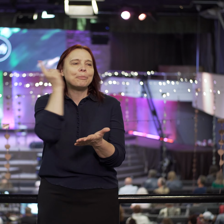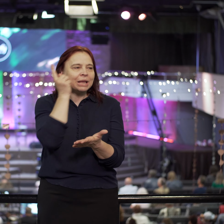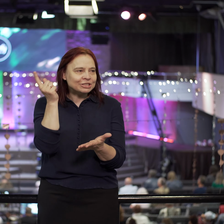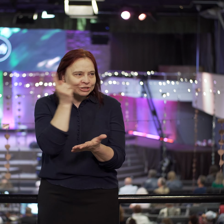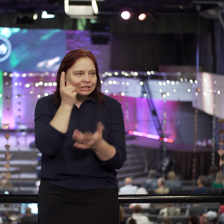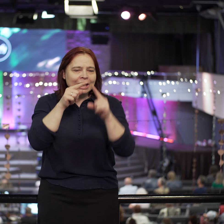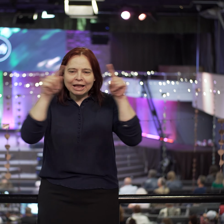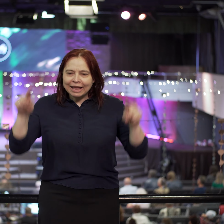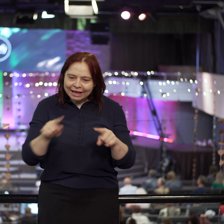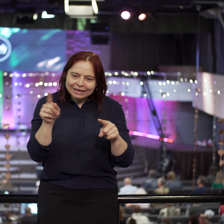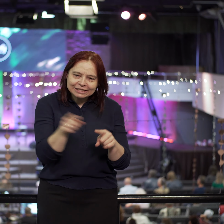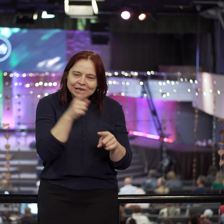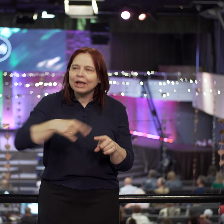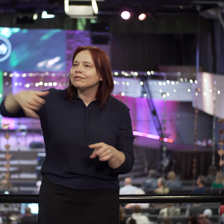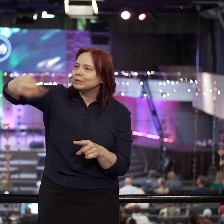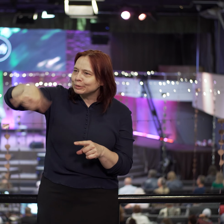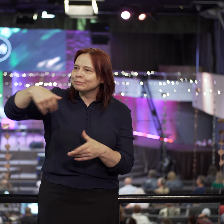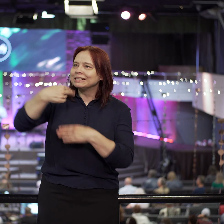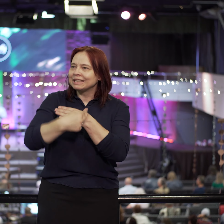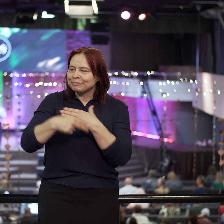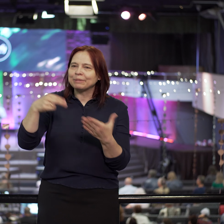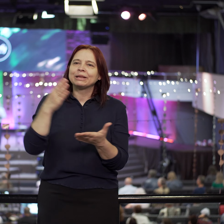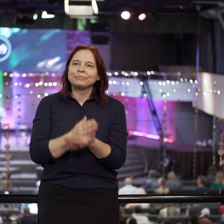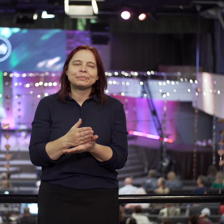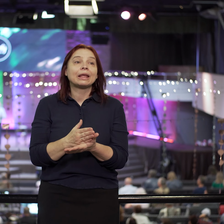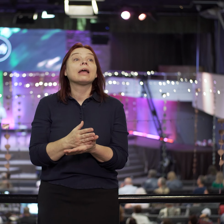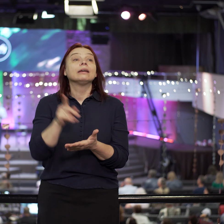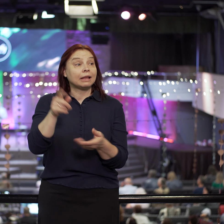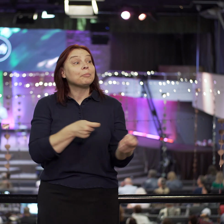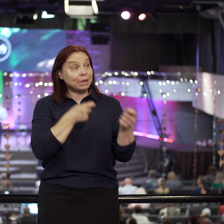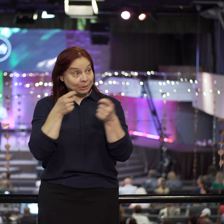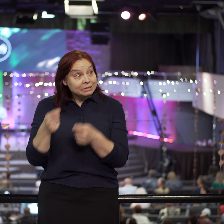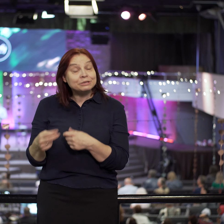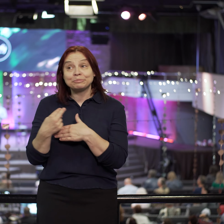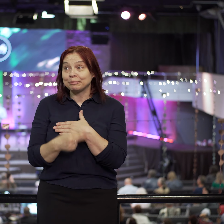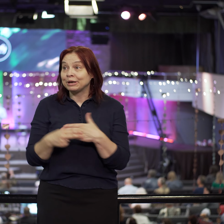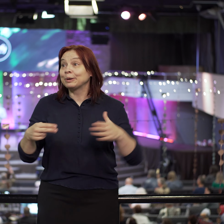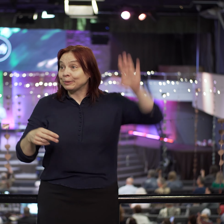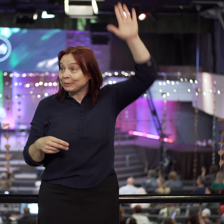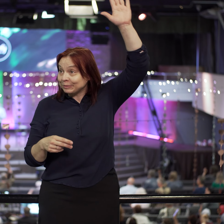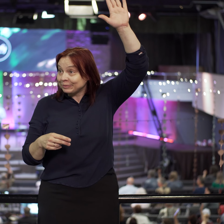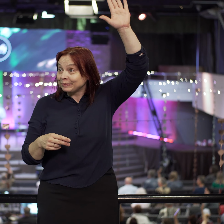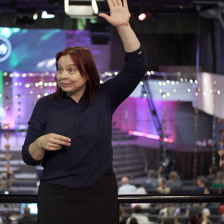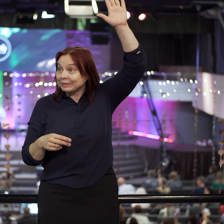Я хочу спросить, если у тебя с собой есть Священное Писание, подними руку.